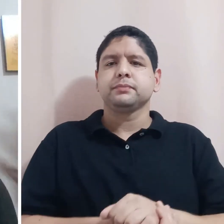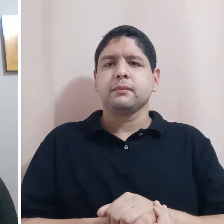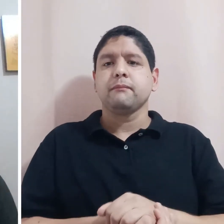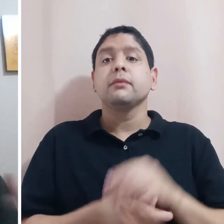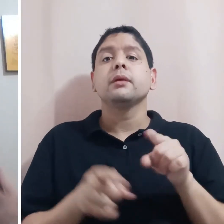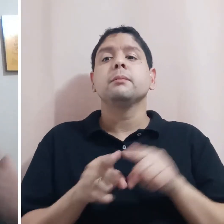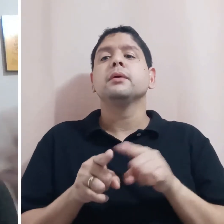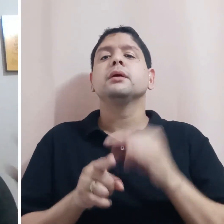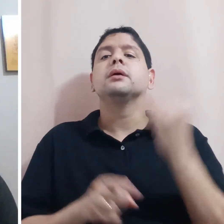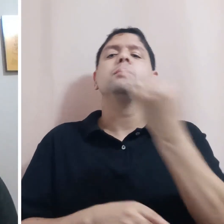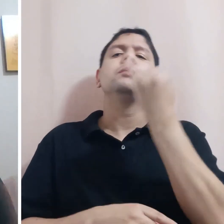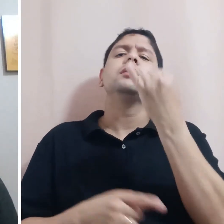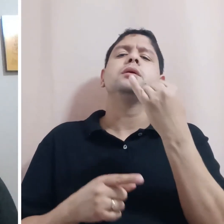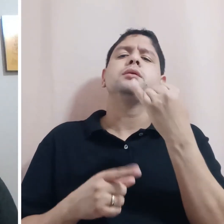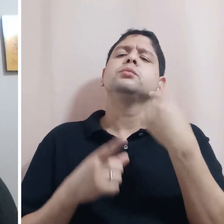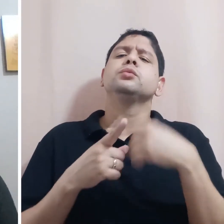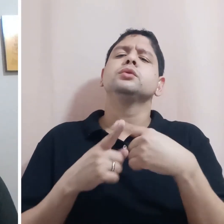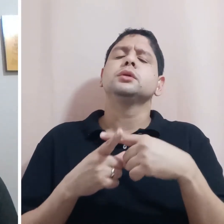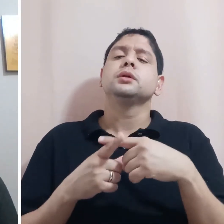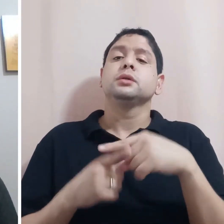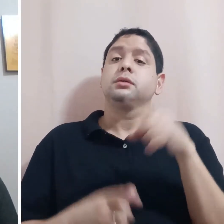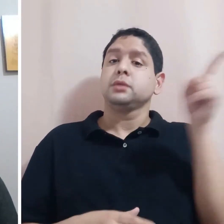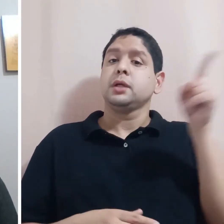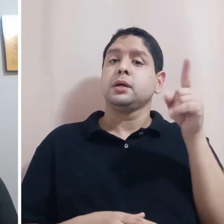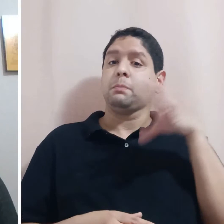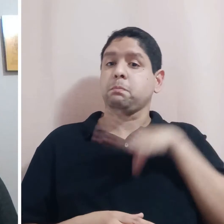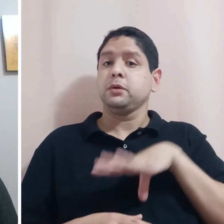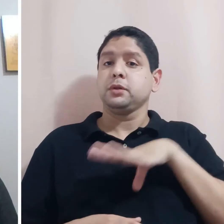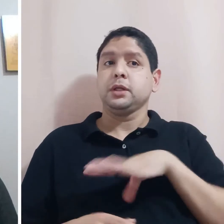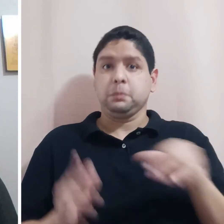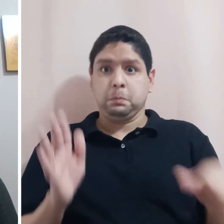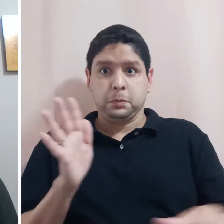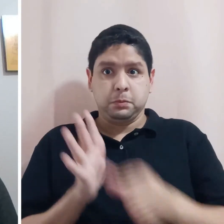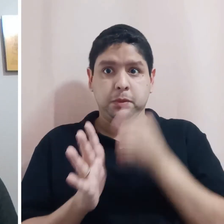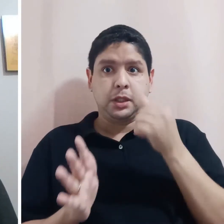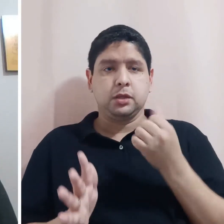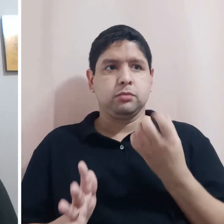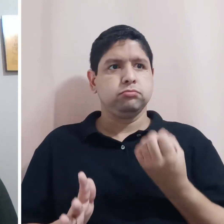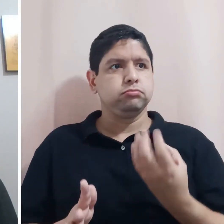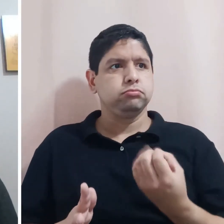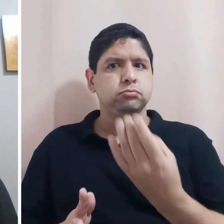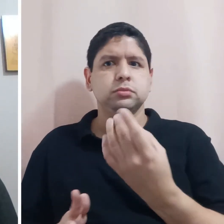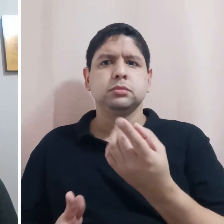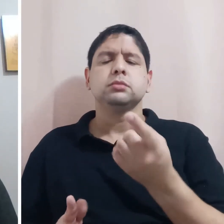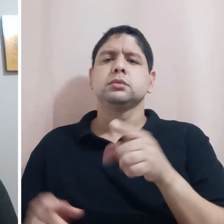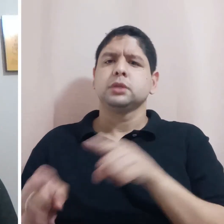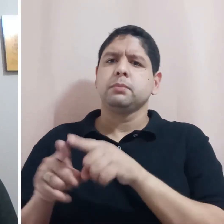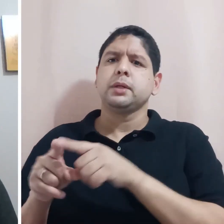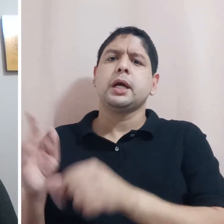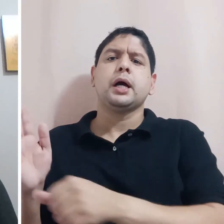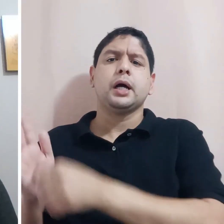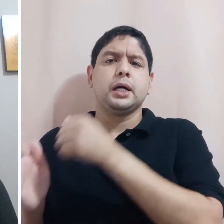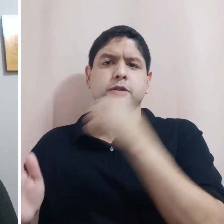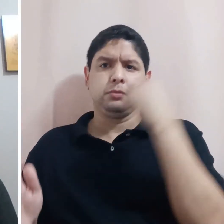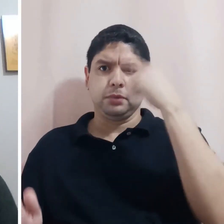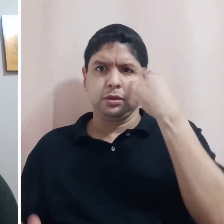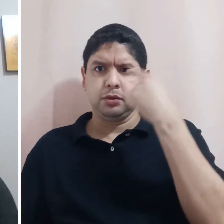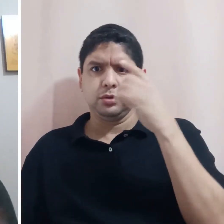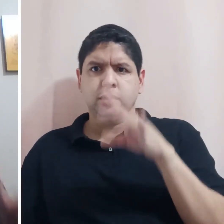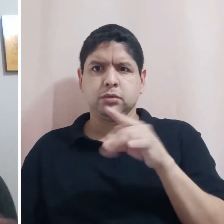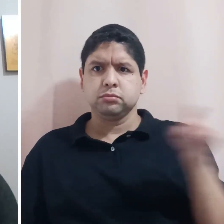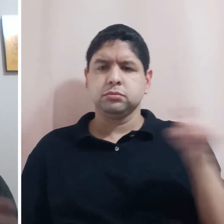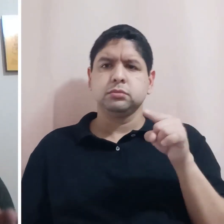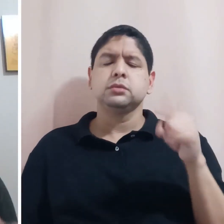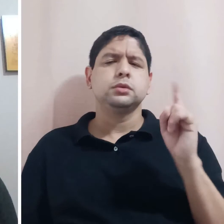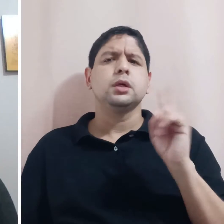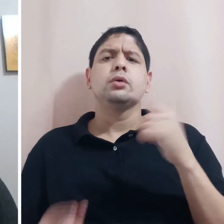verdade, assim, a gente até falando disso, né, é importante porque a gente pensa assim, por que os portugueses foram os primeiros, né? Antes